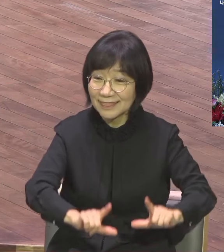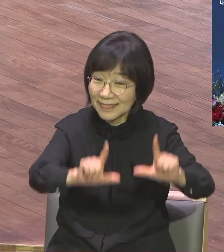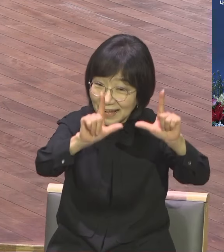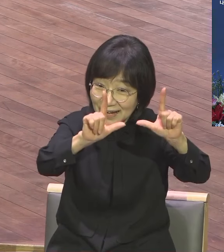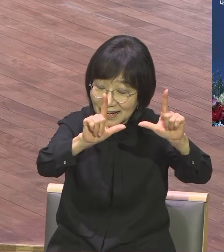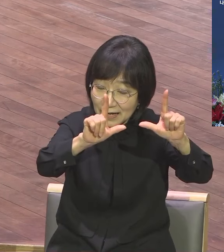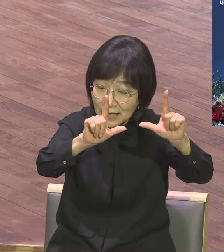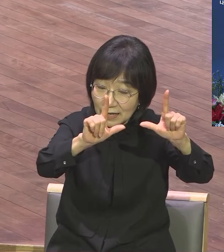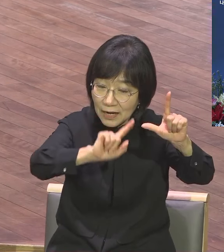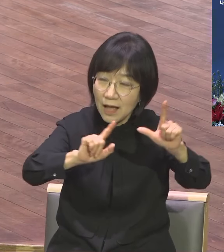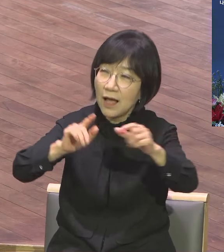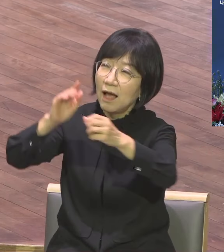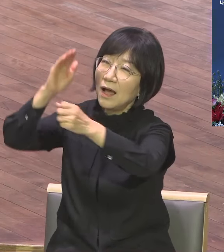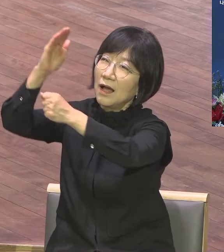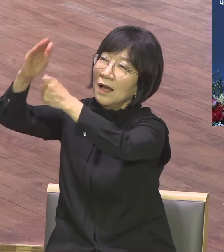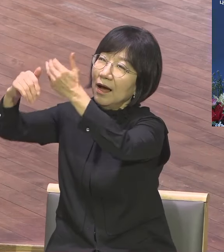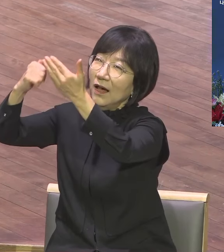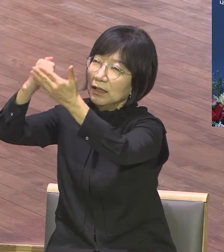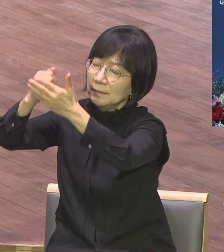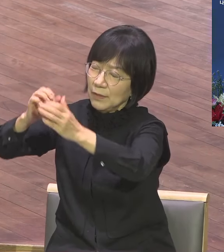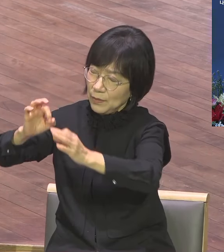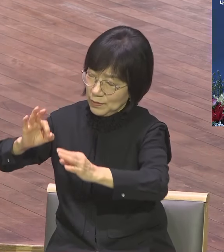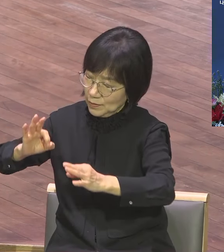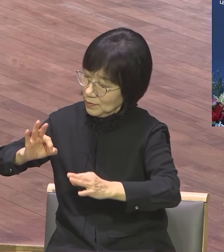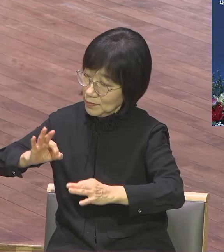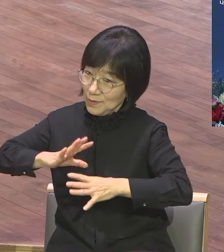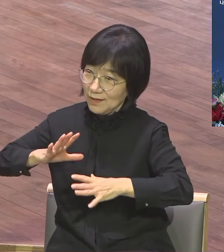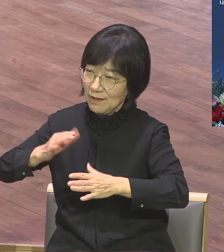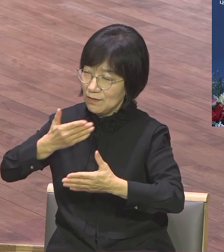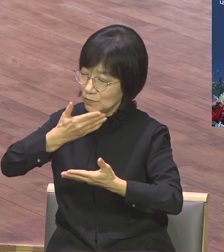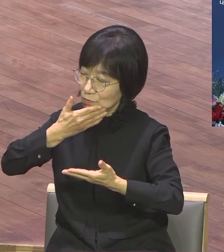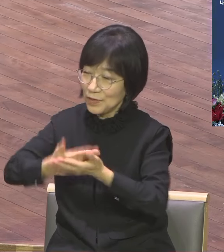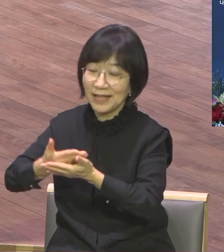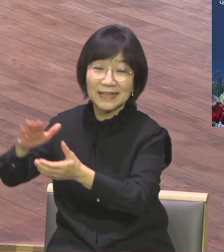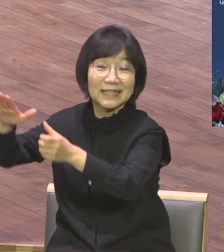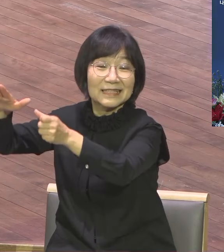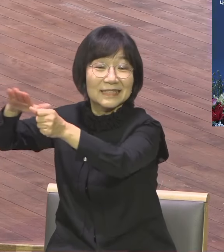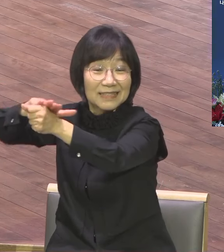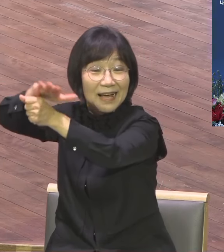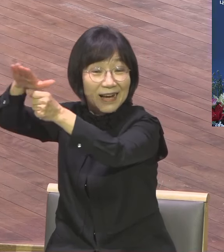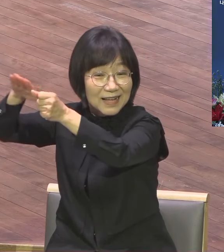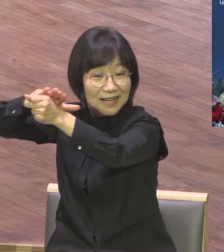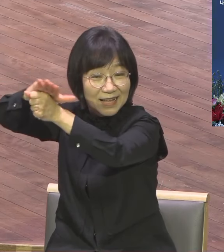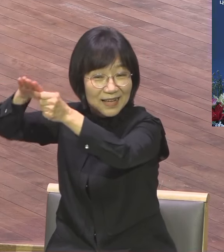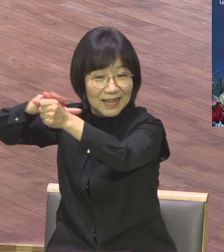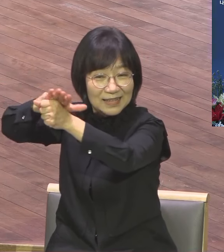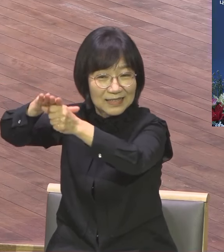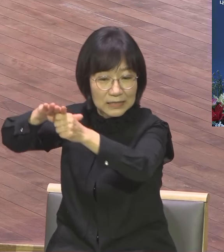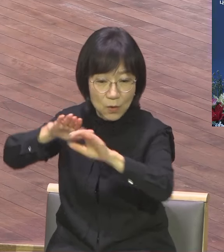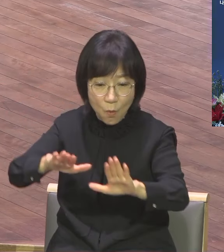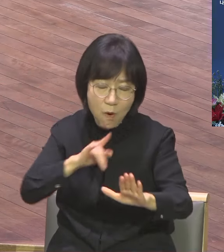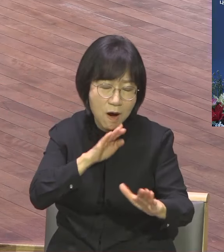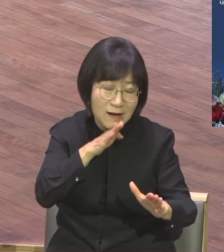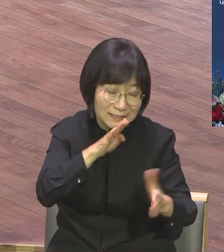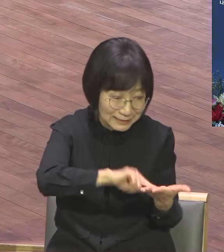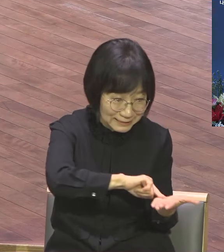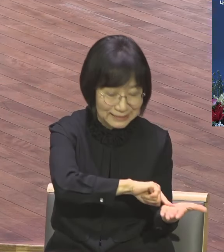하나님의 놀라운 사랑, 최고 가치 있는 사랑이 실제로 나타난 날이다.